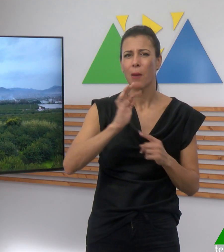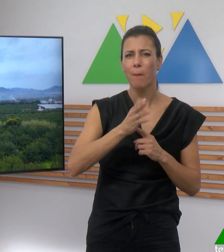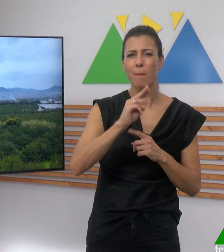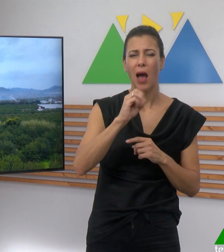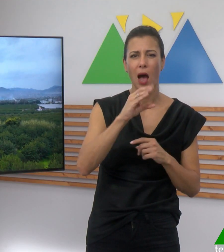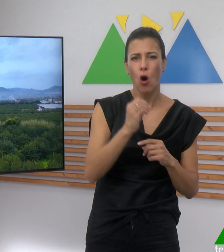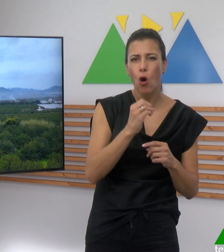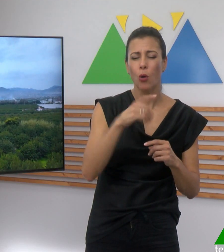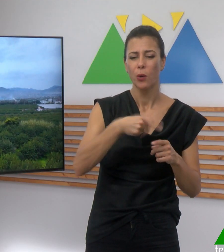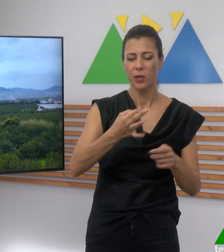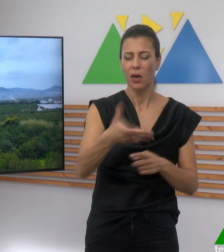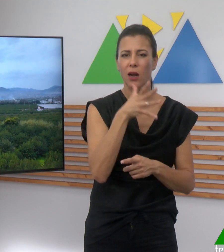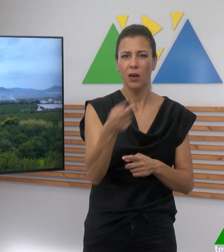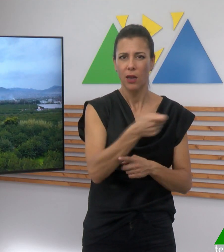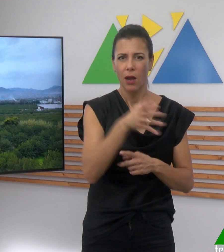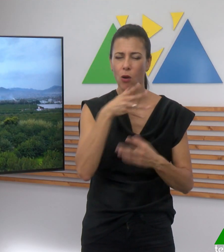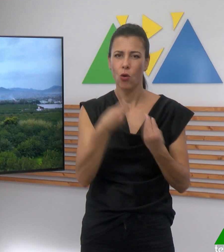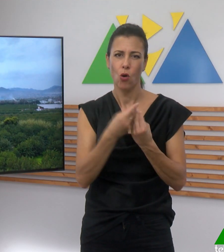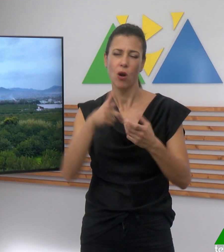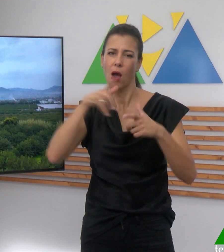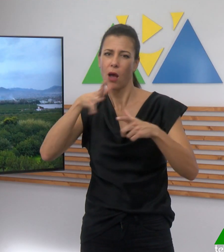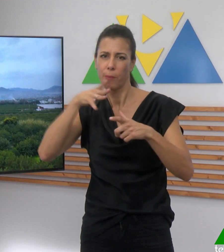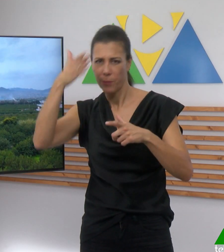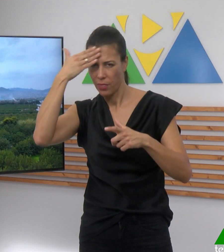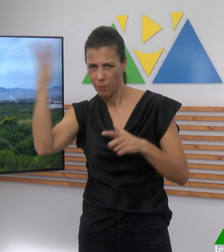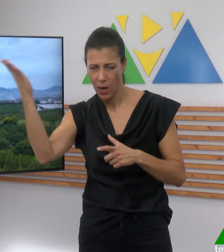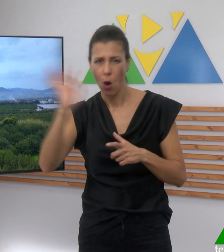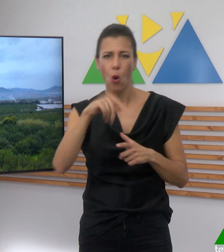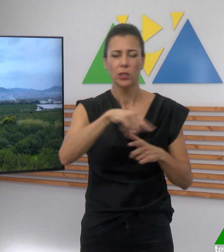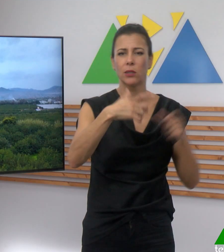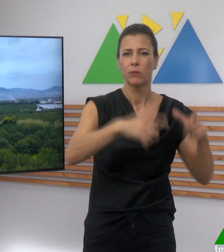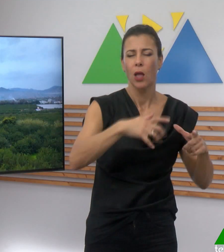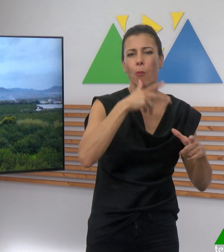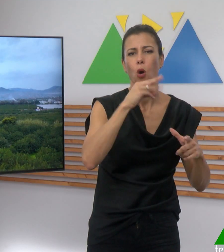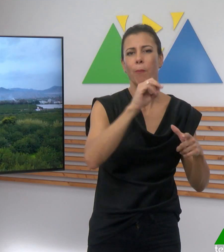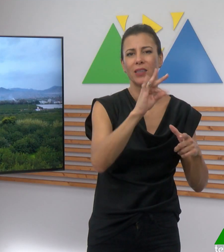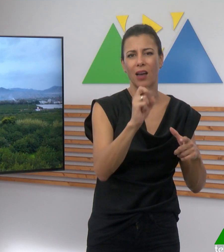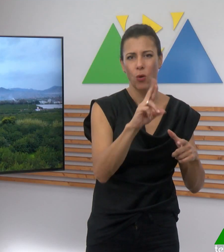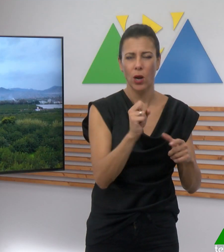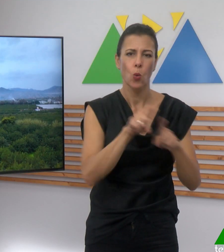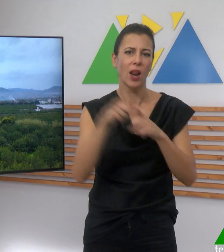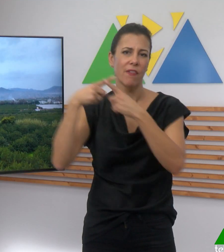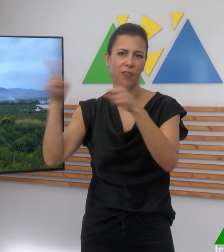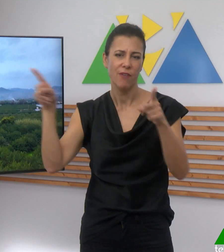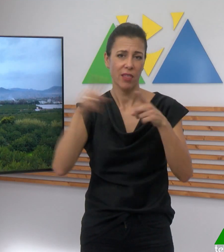cequa principal o este pago una riga con acequia de patura es decir diferencian Con qué zona de Con qué acequia se